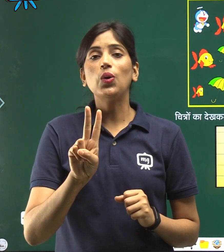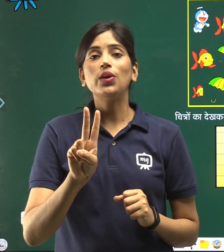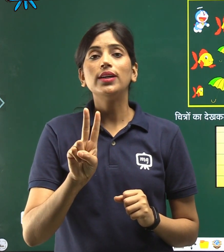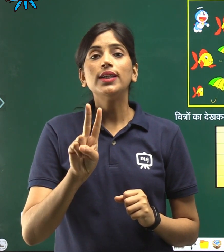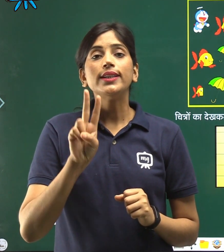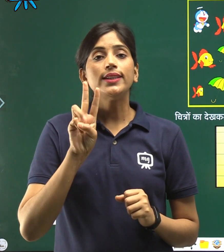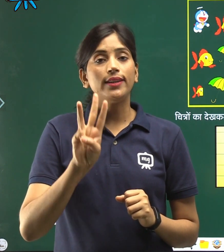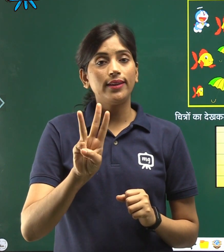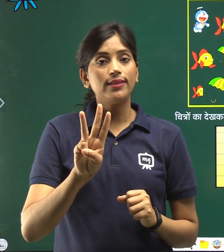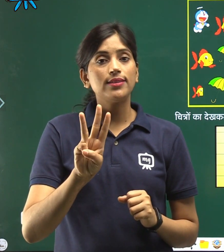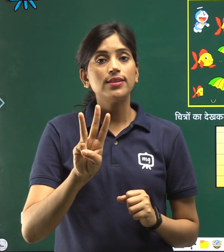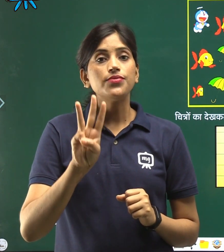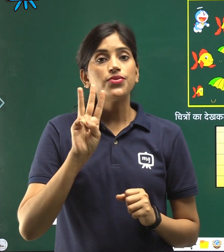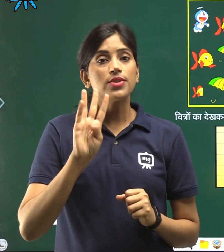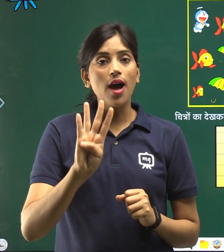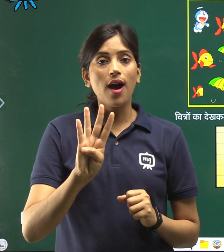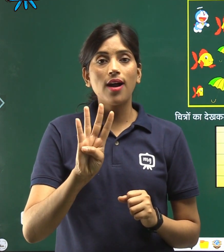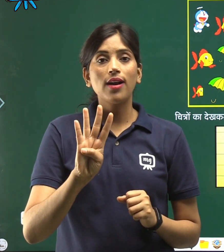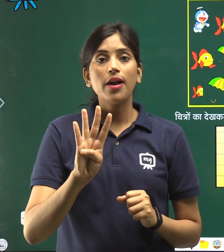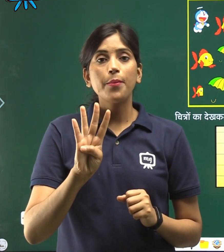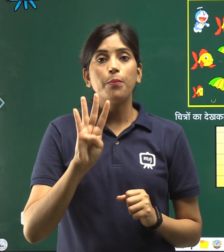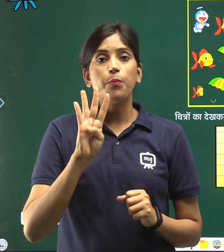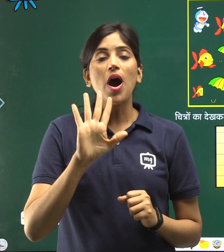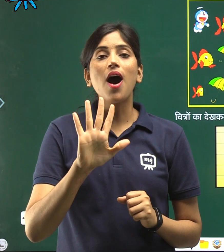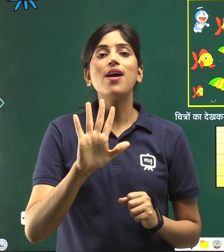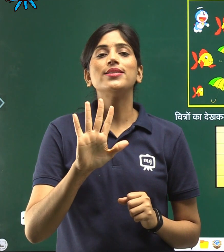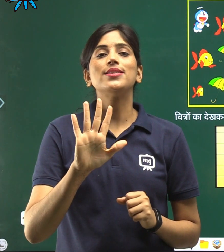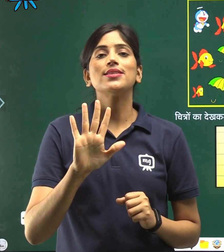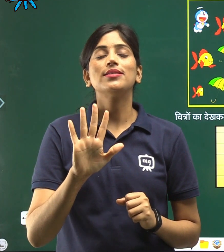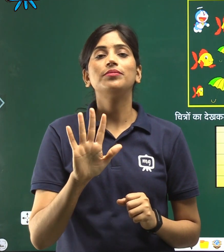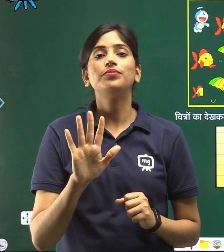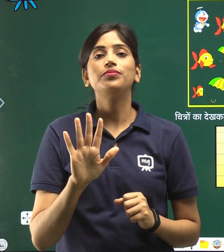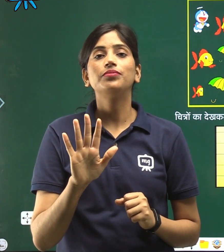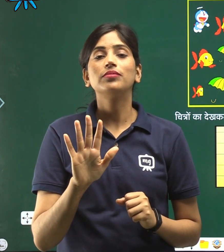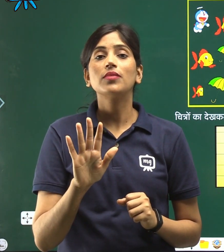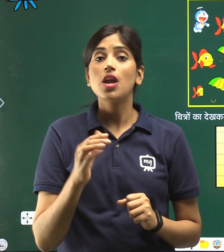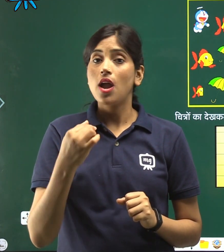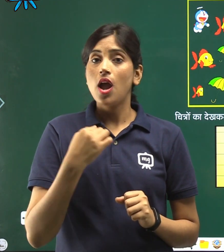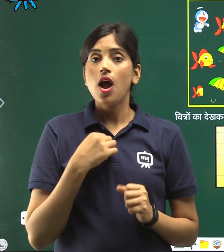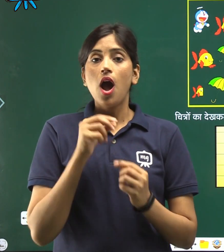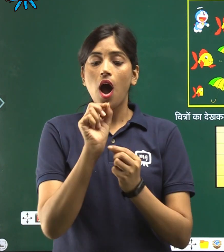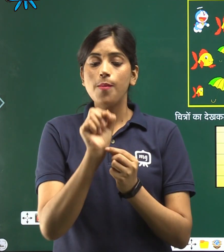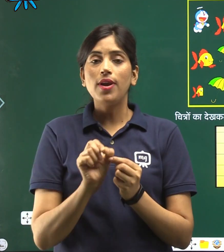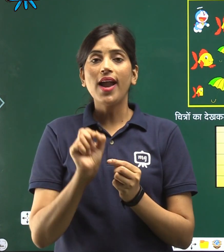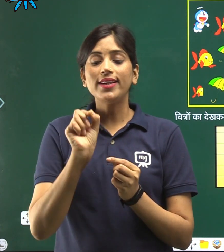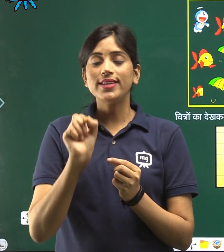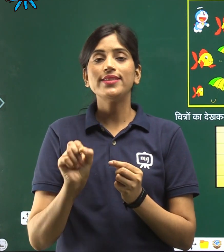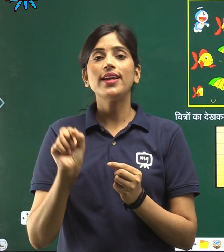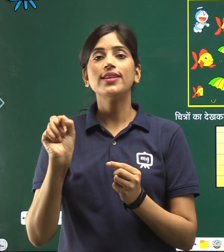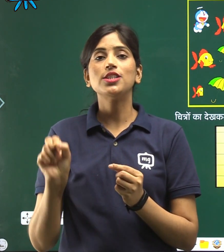2, 3, 4, 5। हम लाइन खींचेंगे